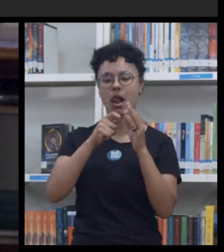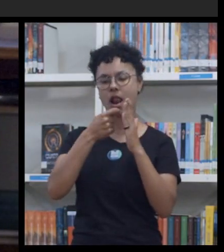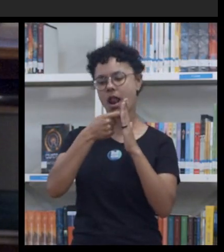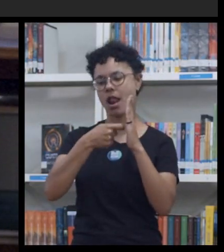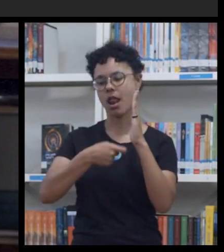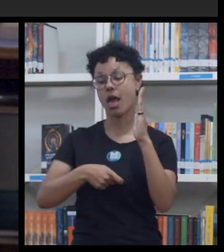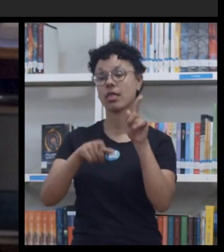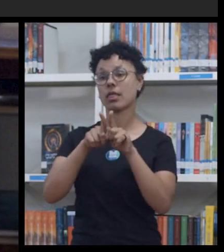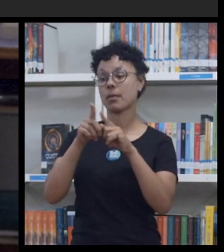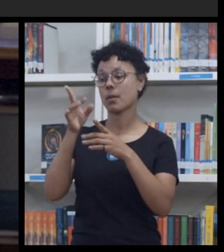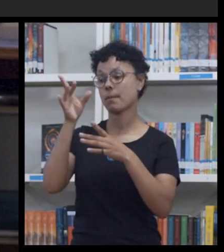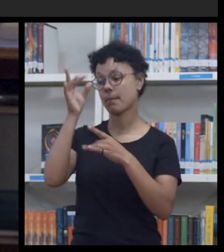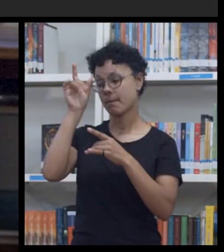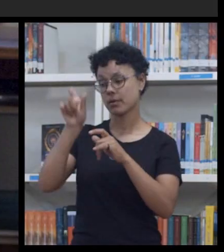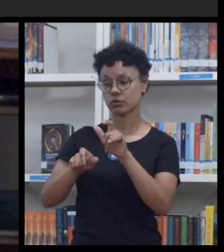dos personagens.